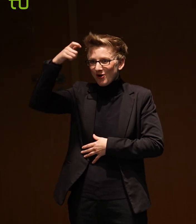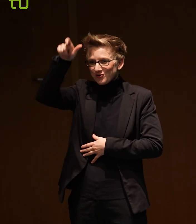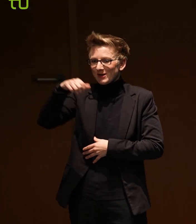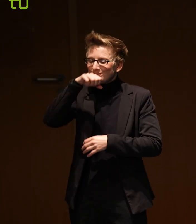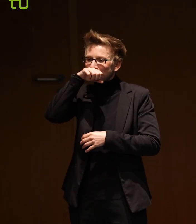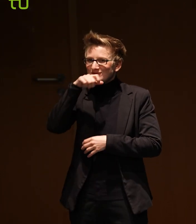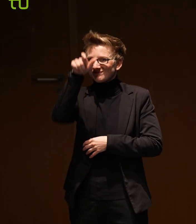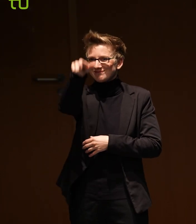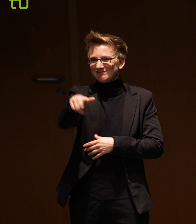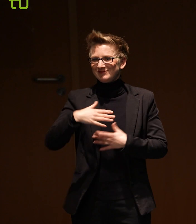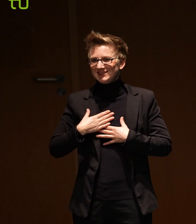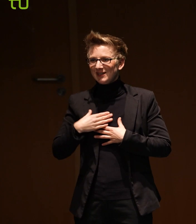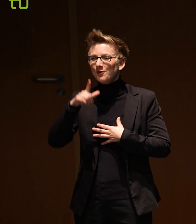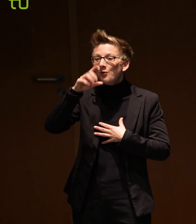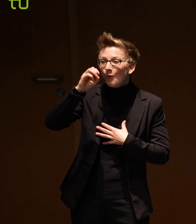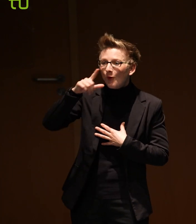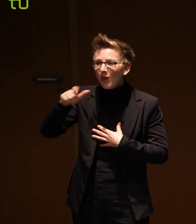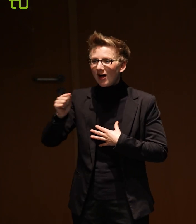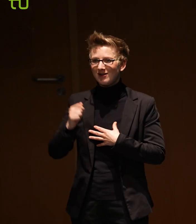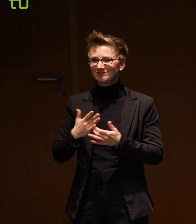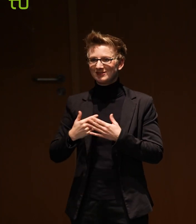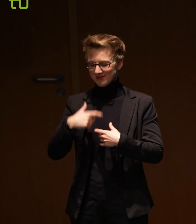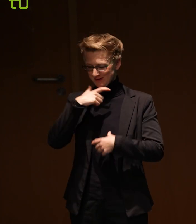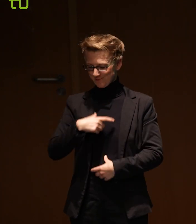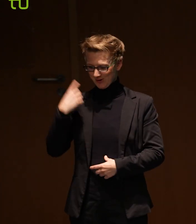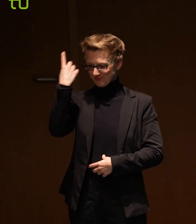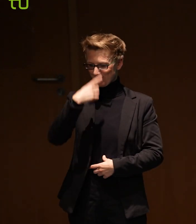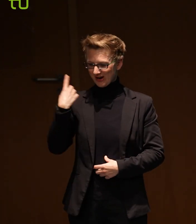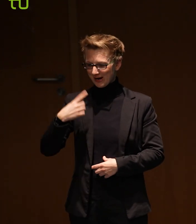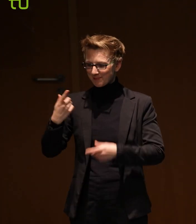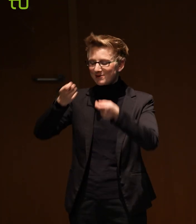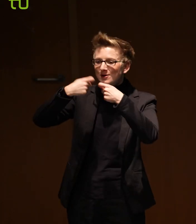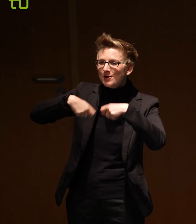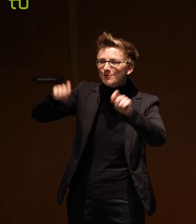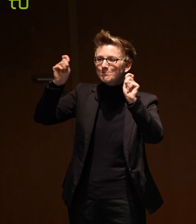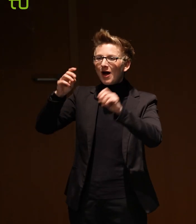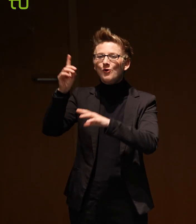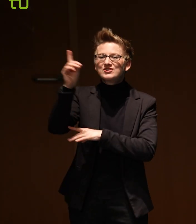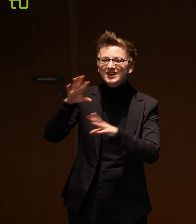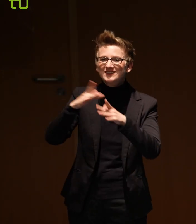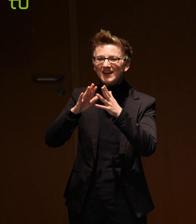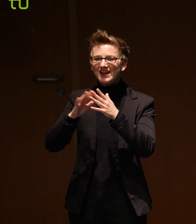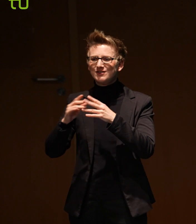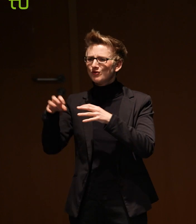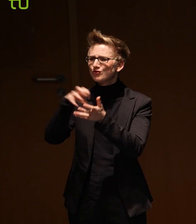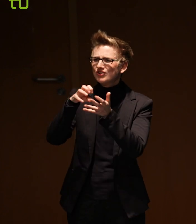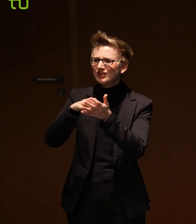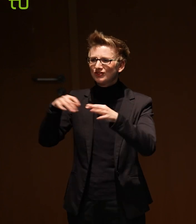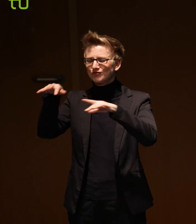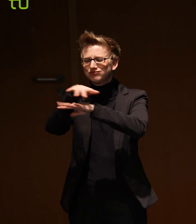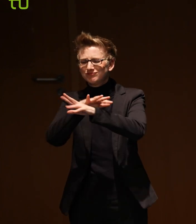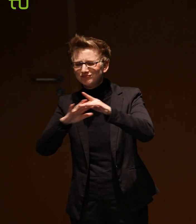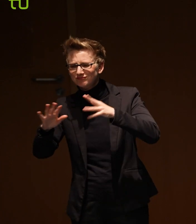Lola, das Porträt eines aufrechten Baudezernenten, der im kleinstädtischen Sumpf untergeht, von Werner